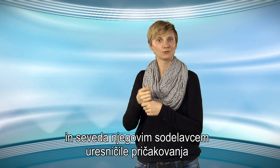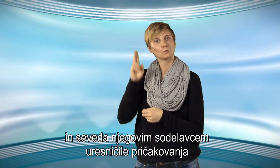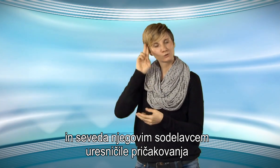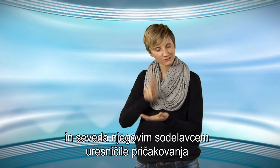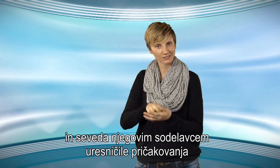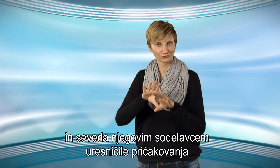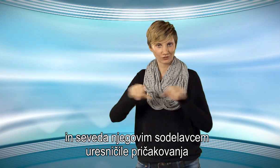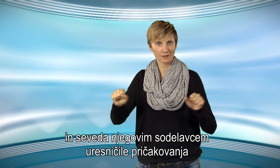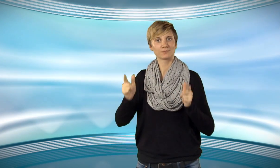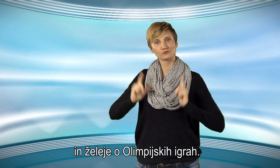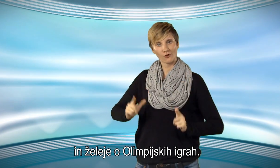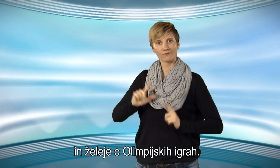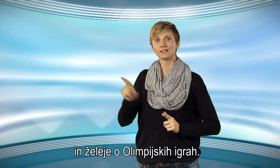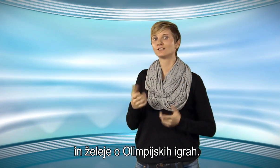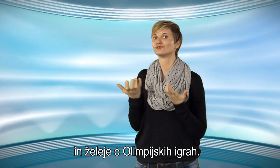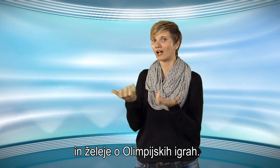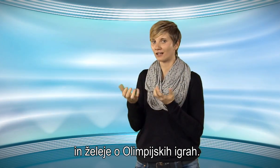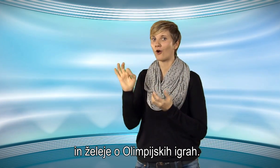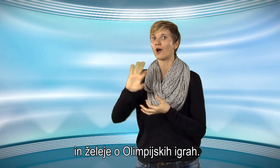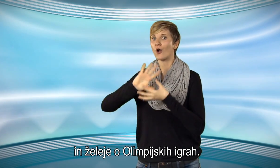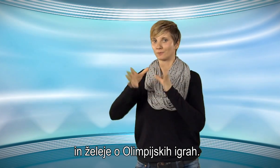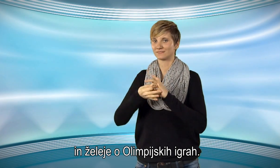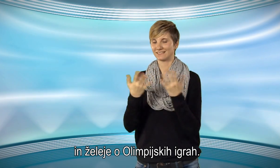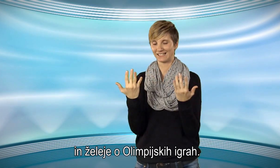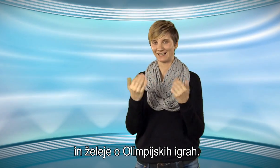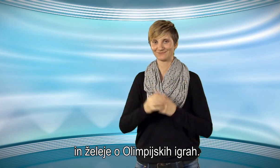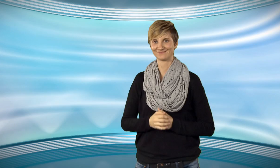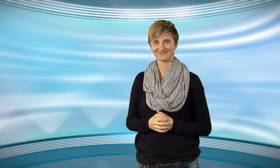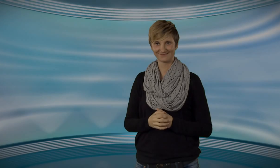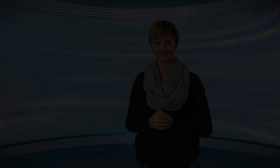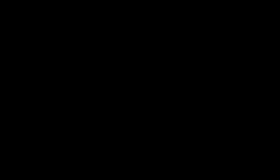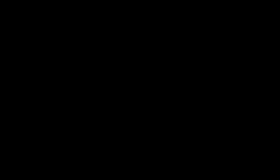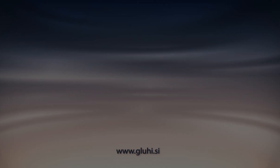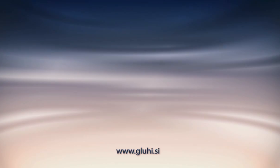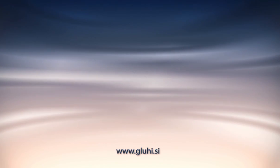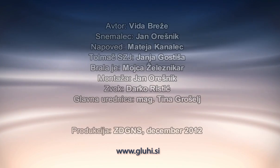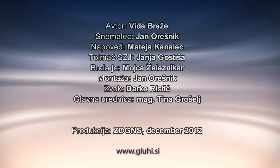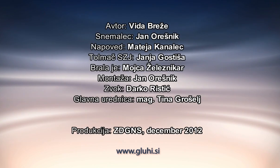sodelavcem uresničila pričakovanja in želje o olimpijskih igrah.